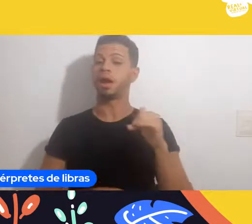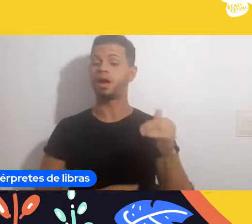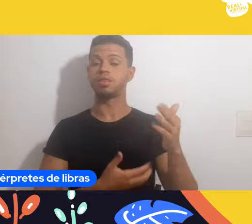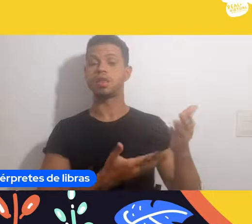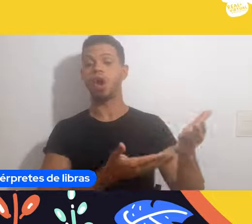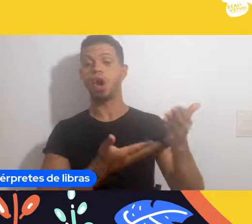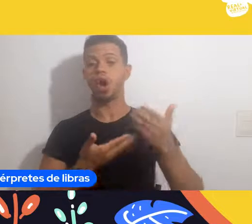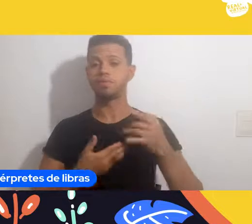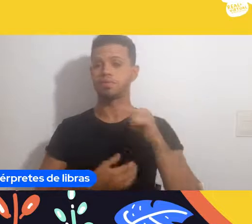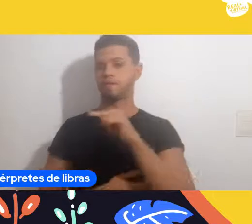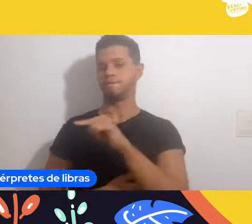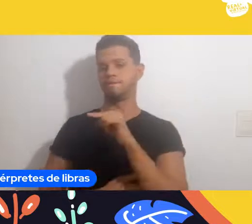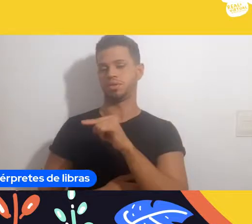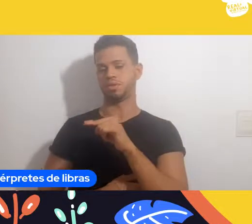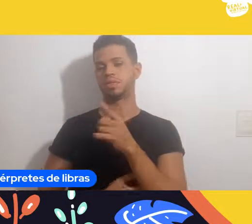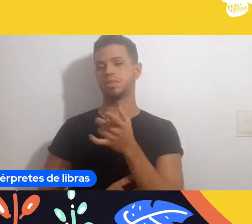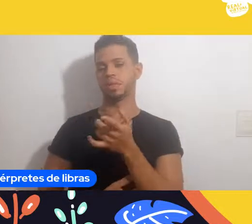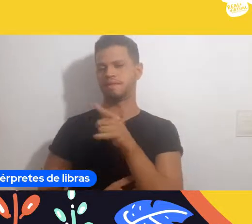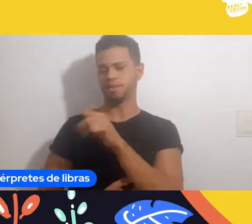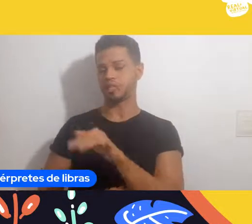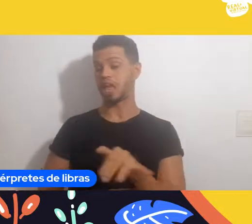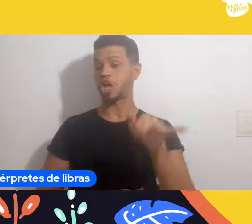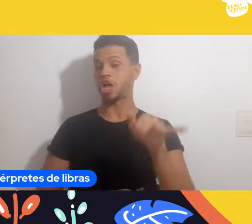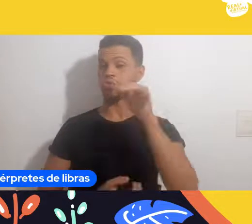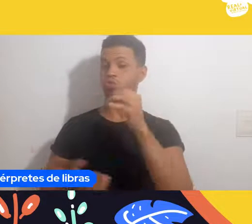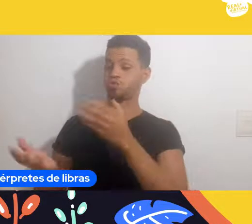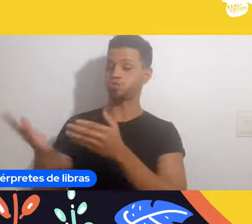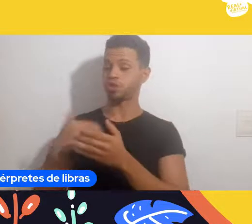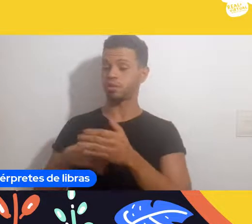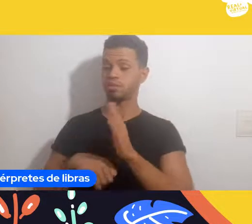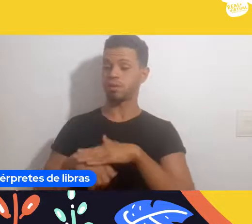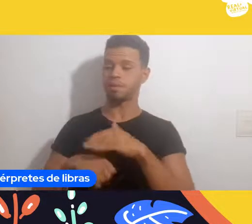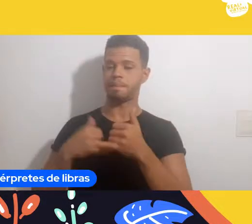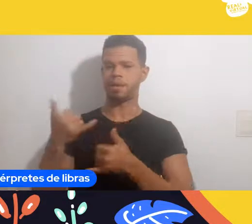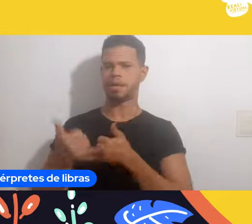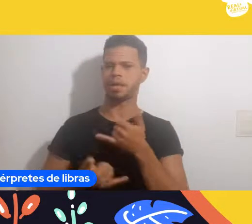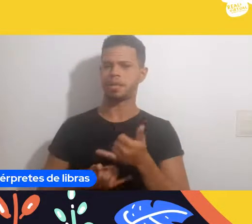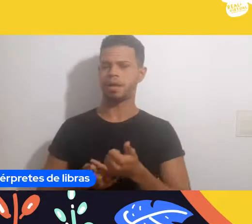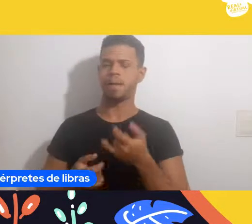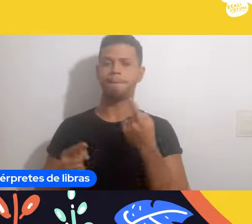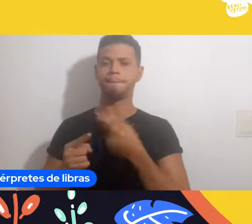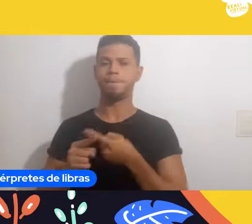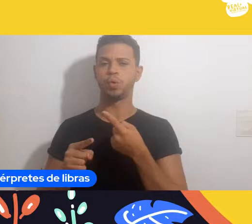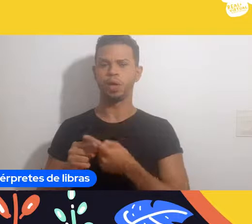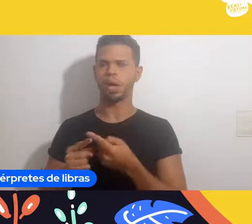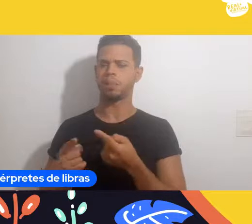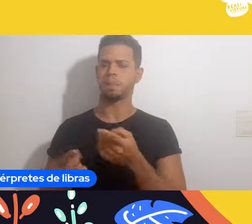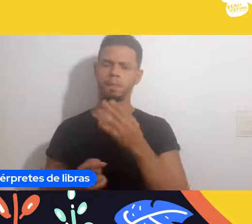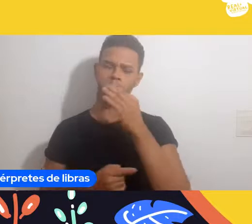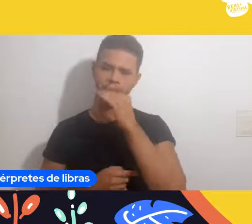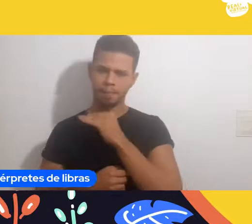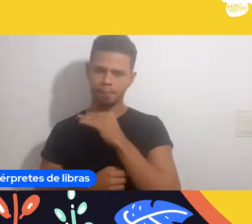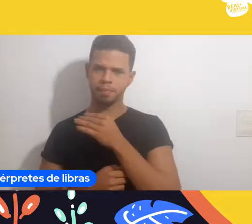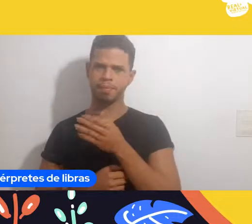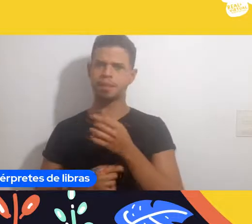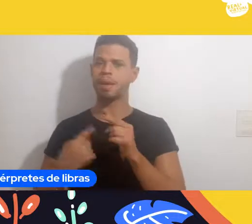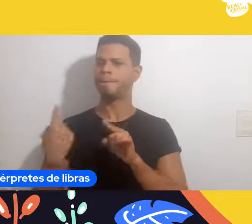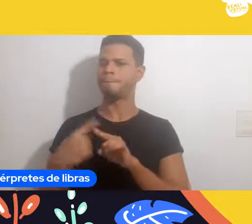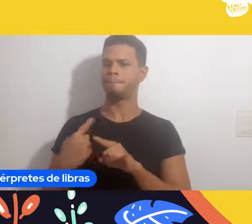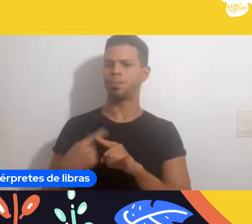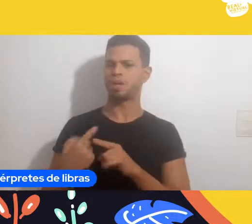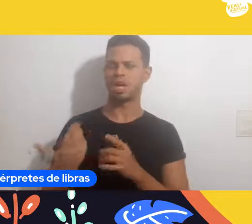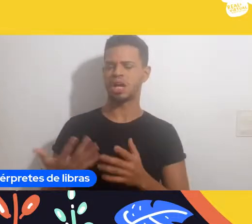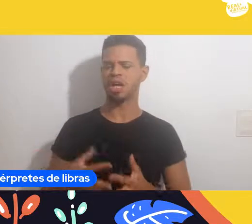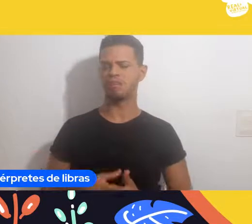para você adulto, para brincadeira? Por que não silencia mais? Por que não